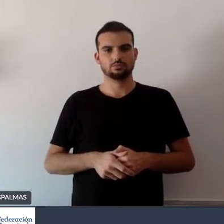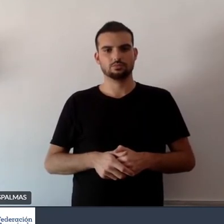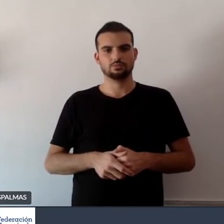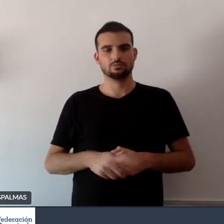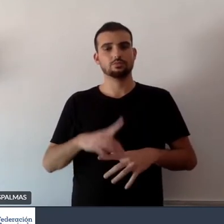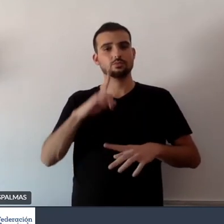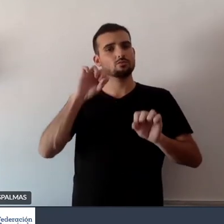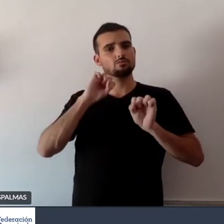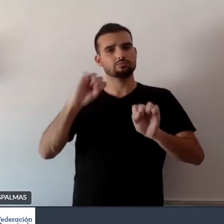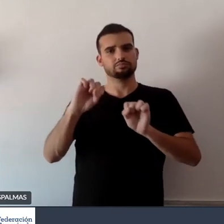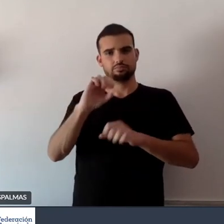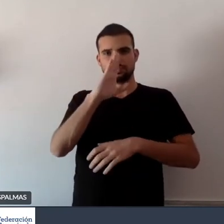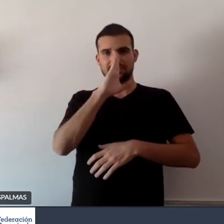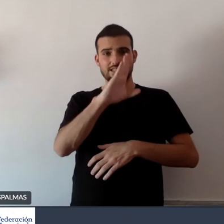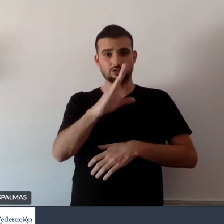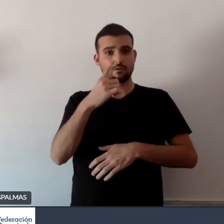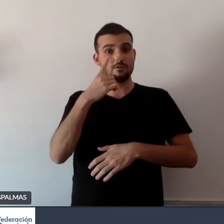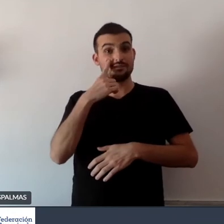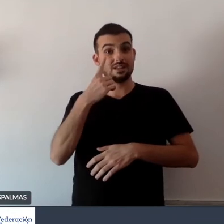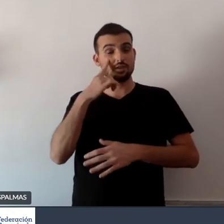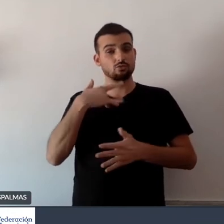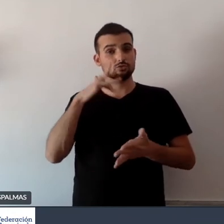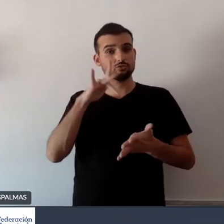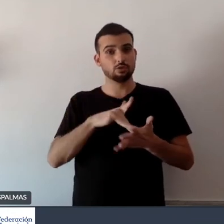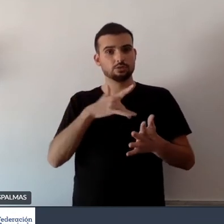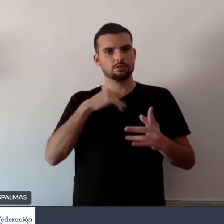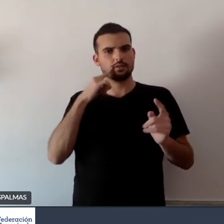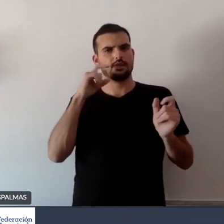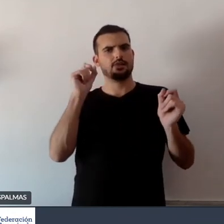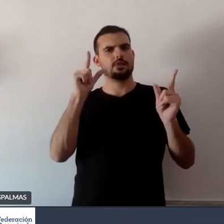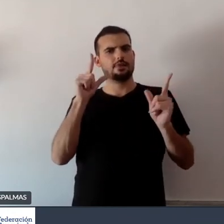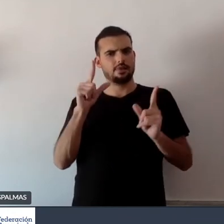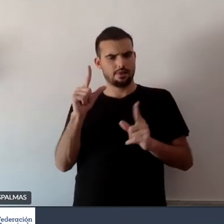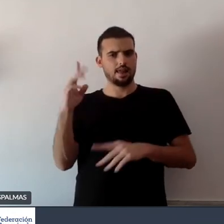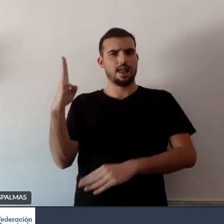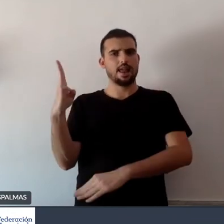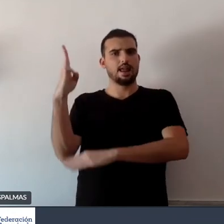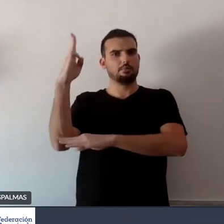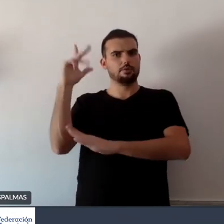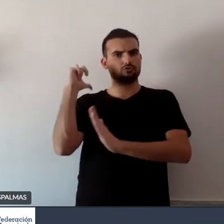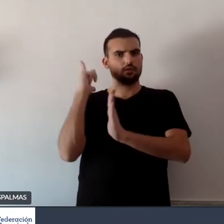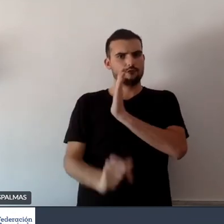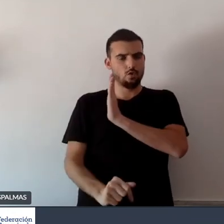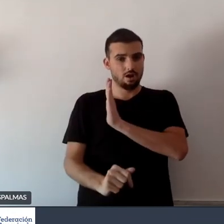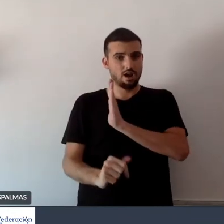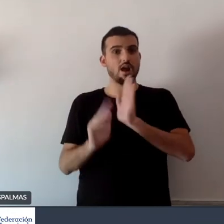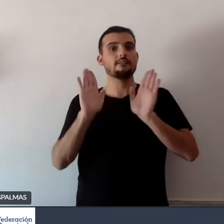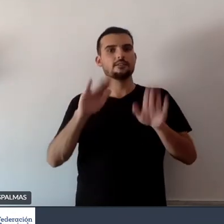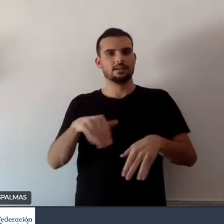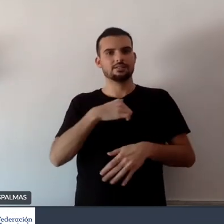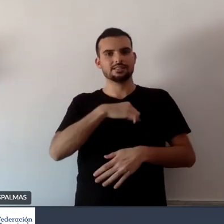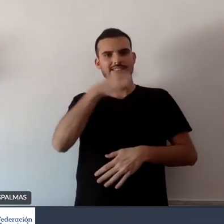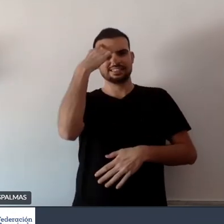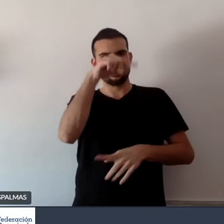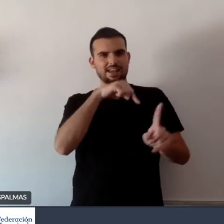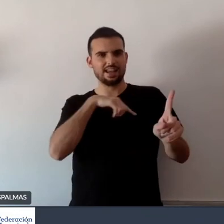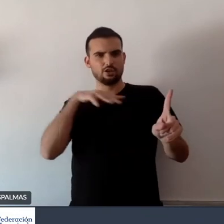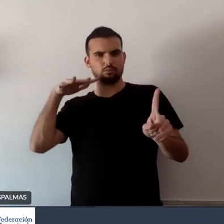Bloqueo directo. Fijaros aquí, en el momento en el que se dan cuenta de que el pívot se ha ido con el bloqueo directo, saben que este es el jugador al que hay que atacar.